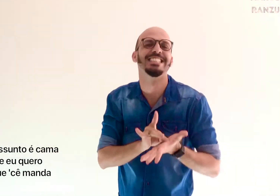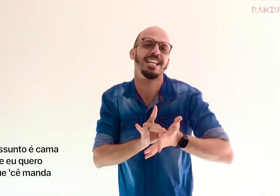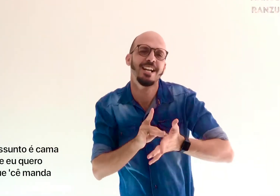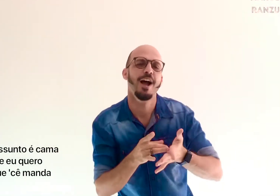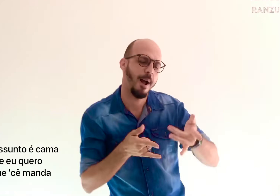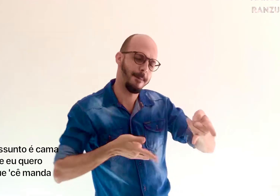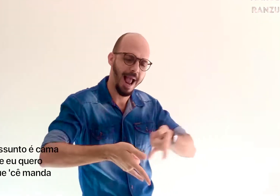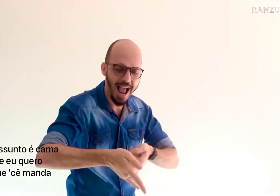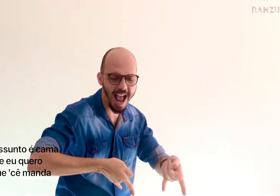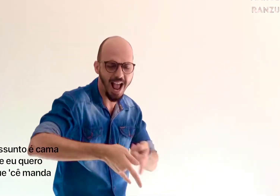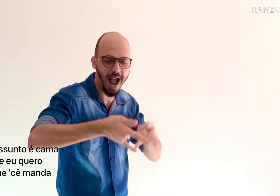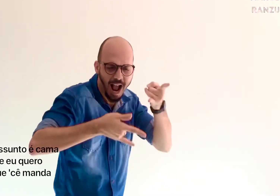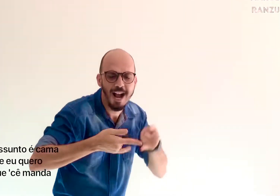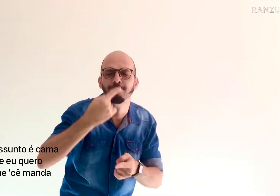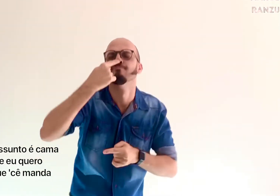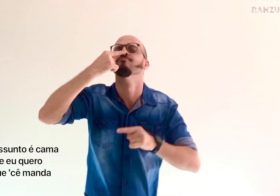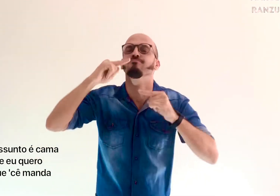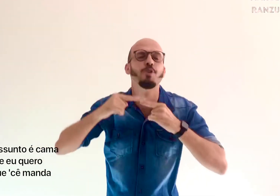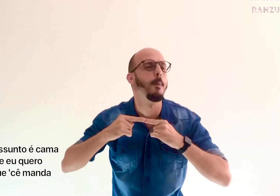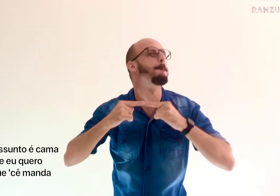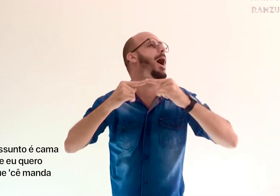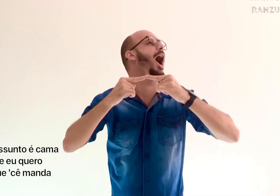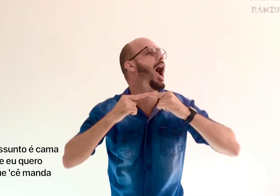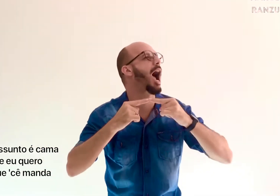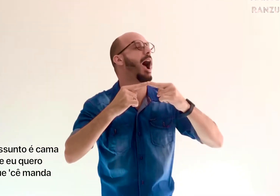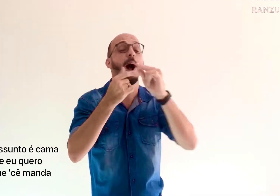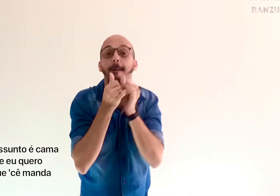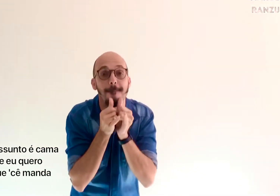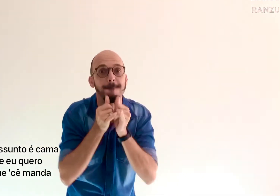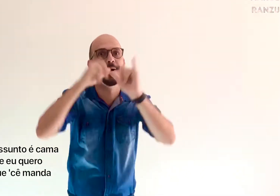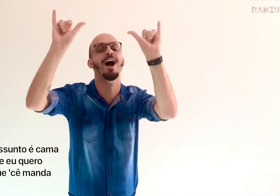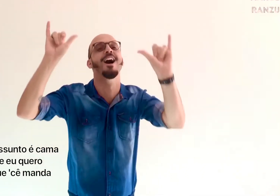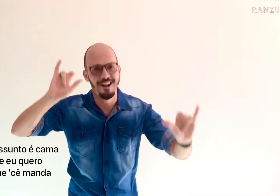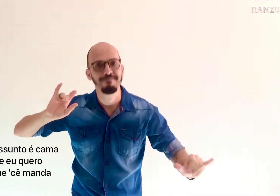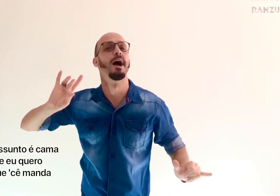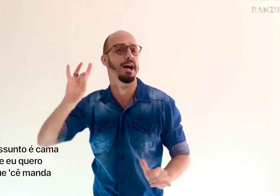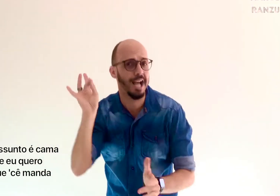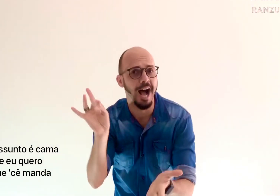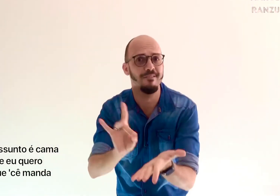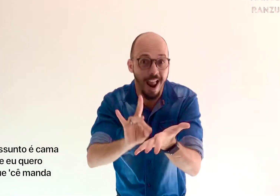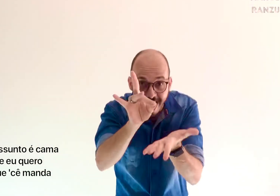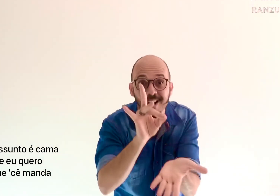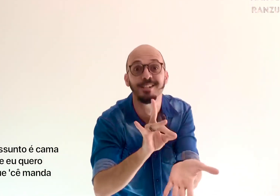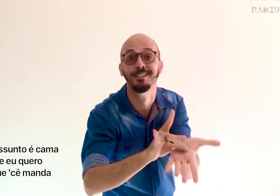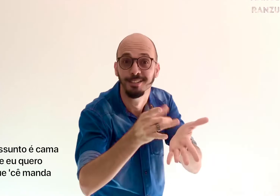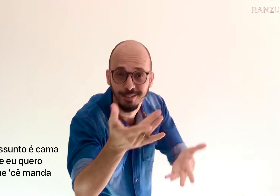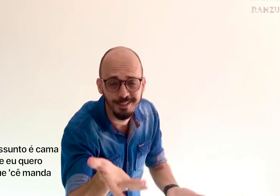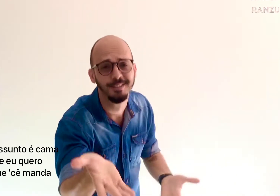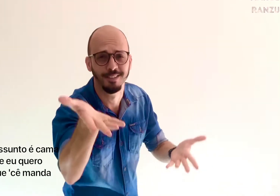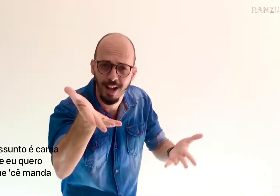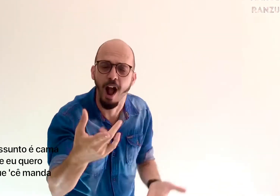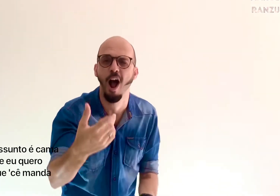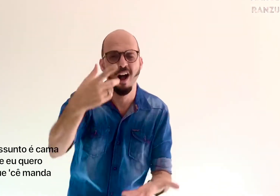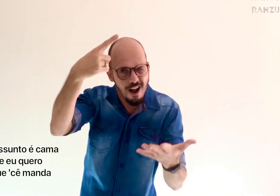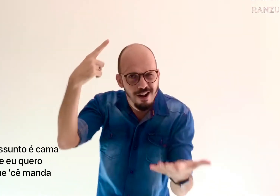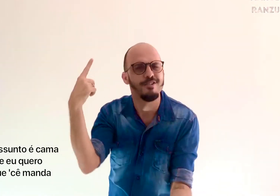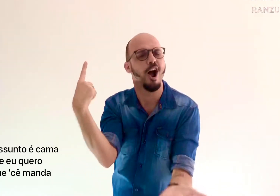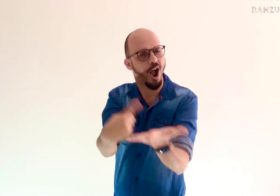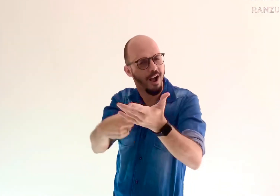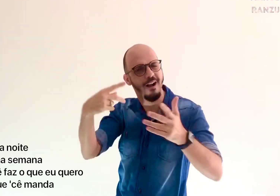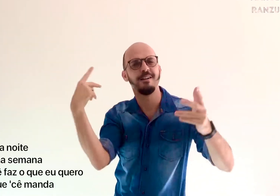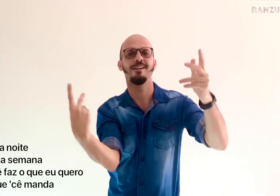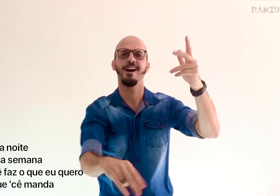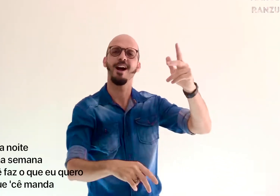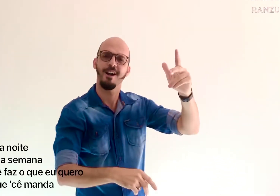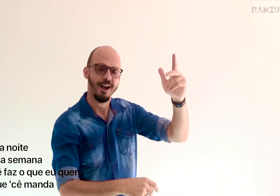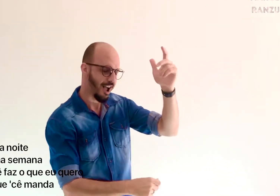cama, cê faz o que eu quero, eu faço o que cê manda. Me ama. Só mais uma noite ou mais